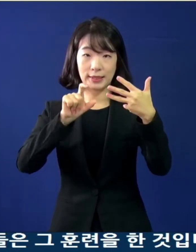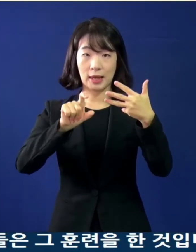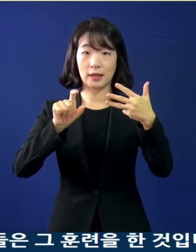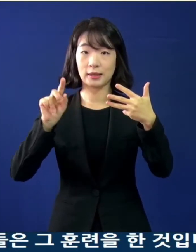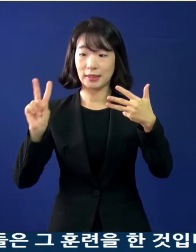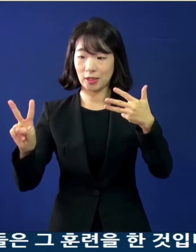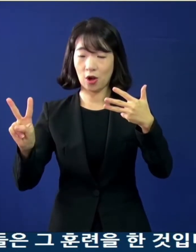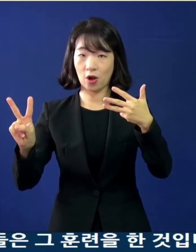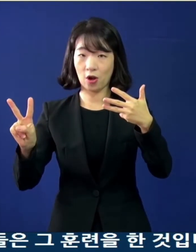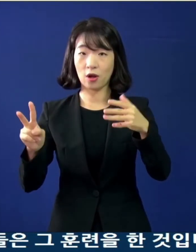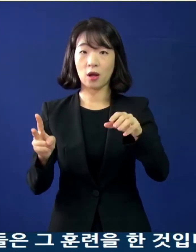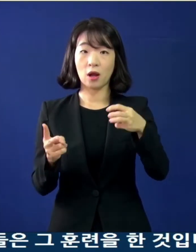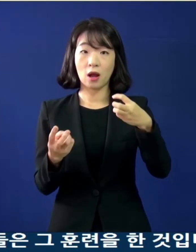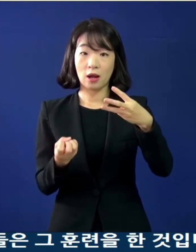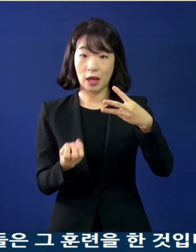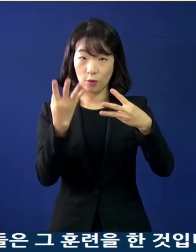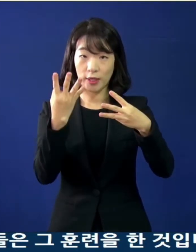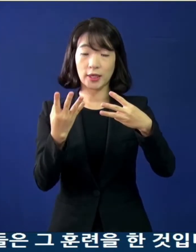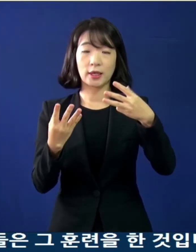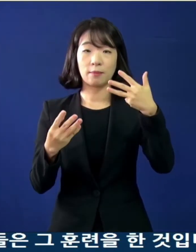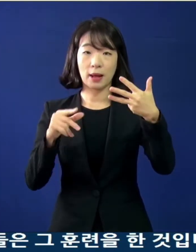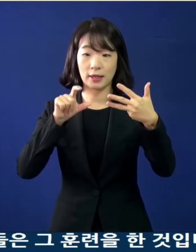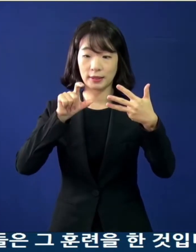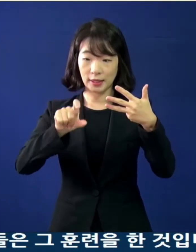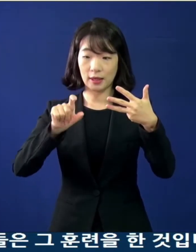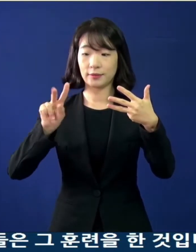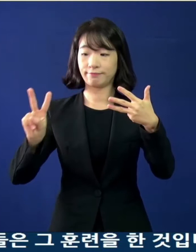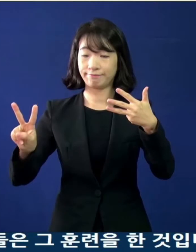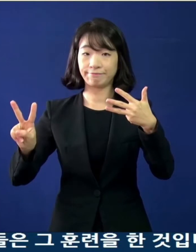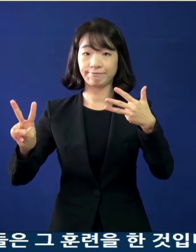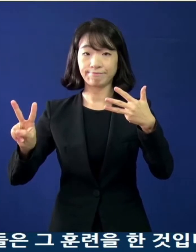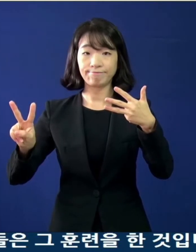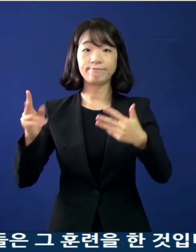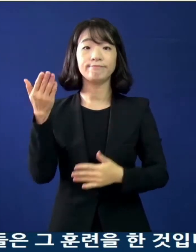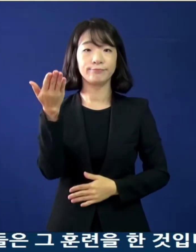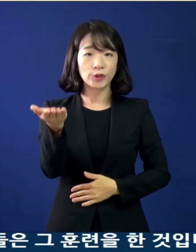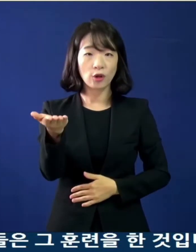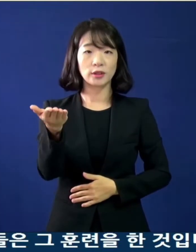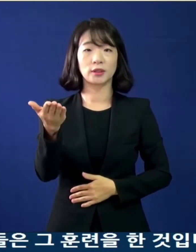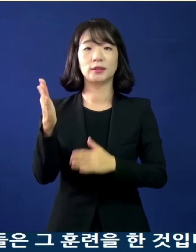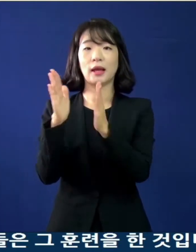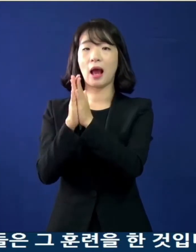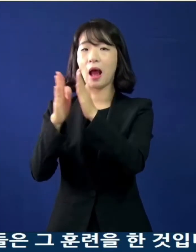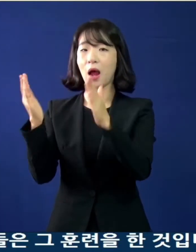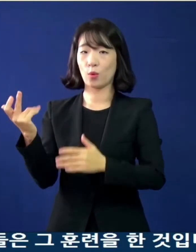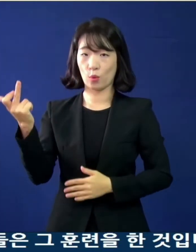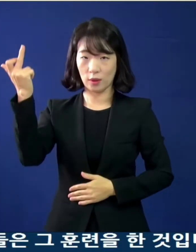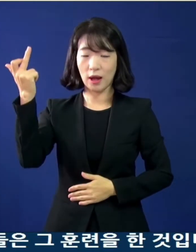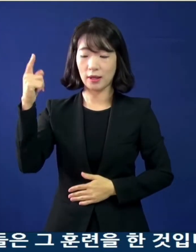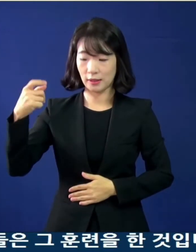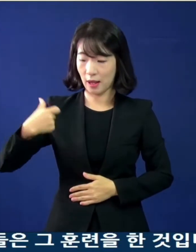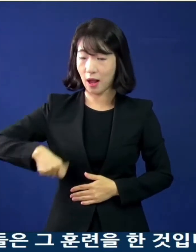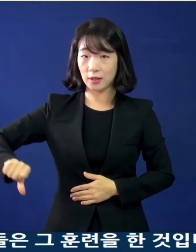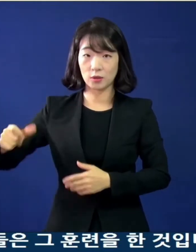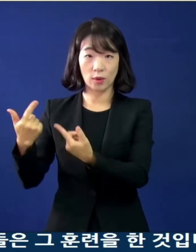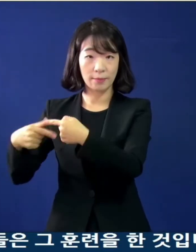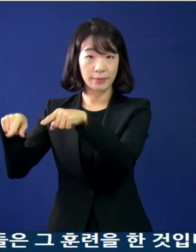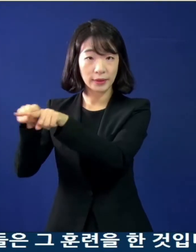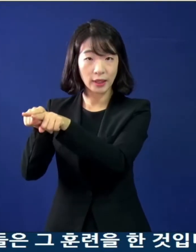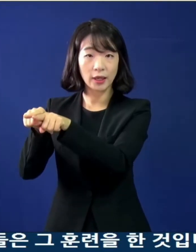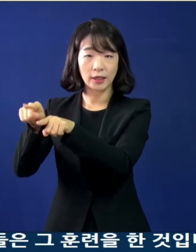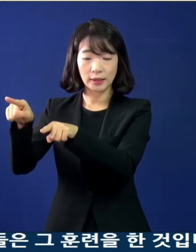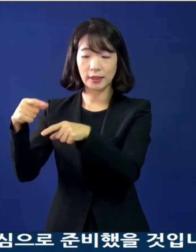2절 찾았습니까? 같이 보겠습니다. 너는 아론과 그의 아들들과 함께